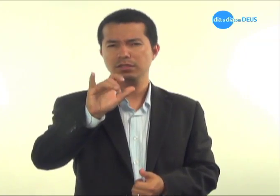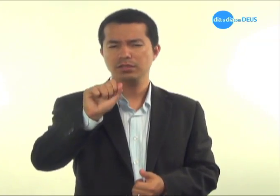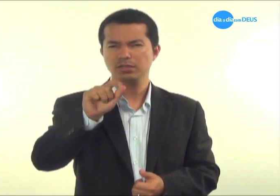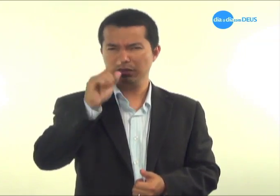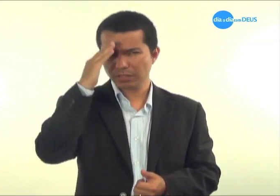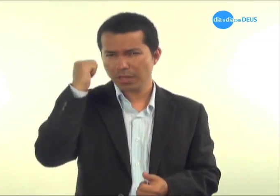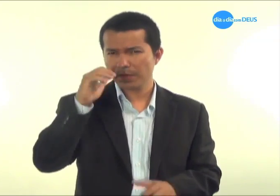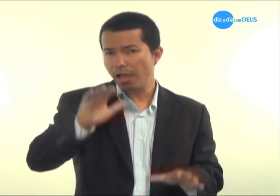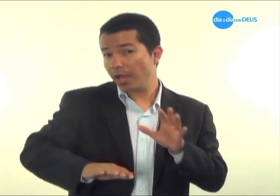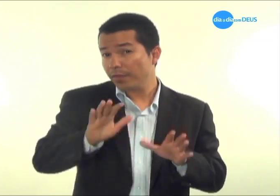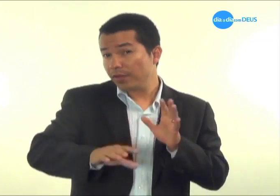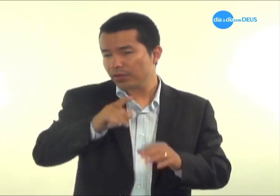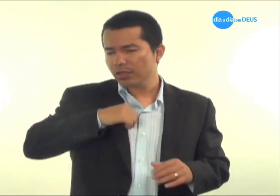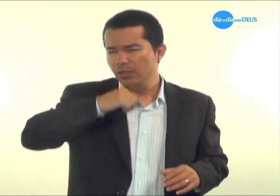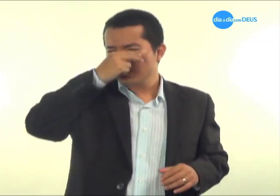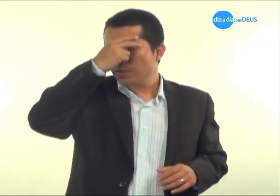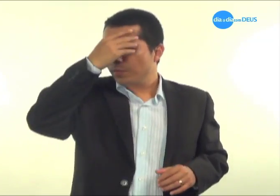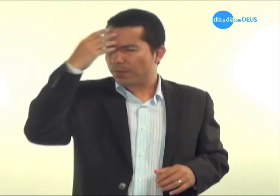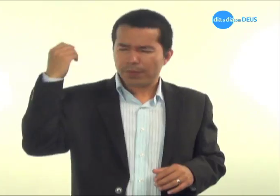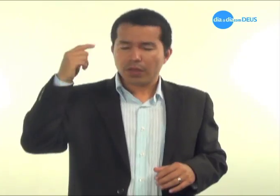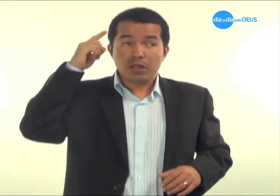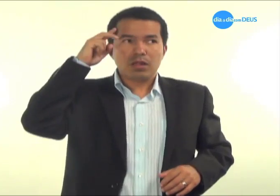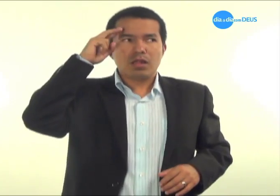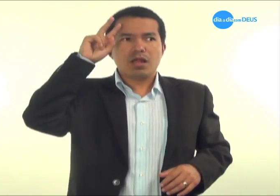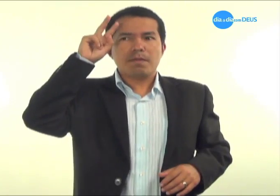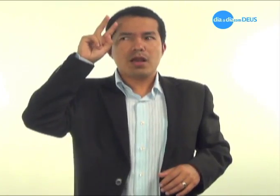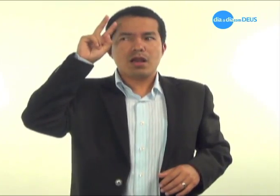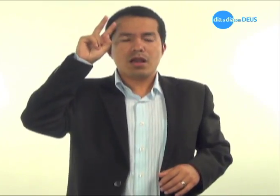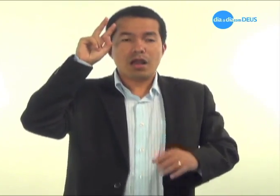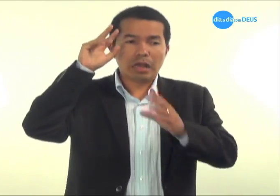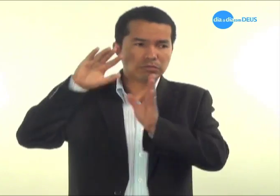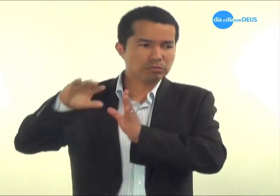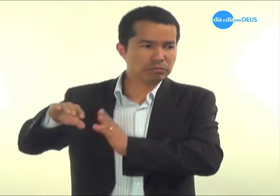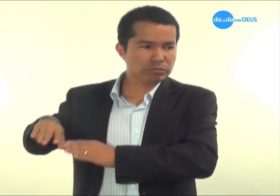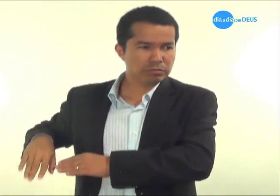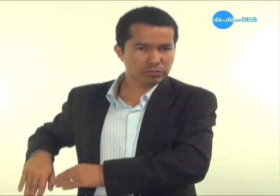aqueles pensamentos assim que passam rapidinho na cabeça da gente?